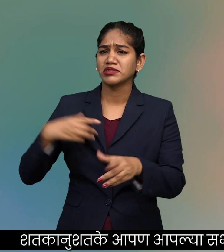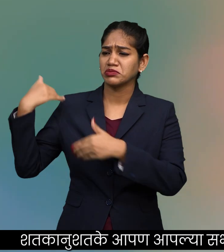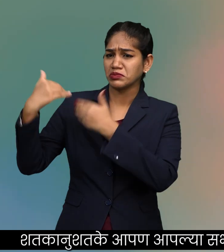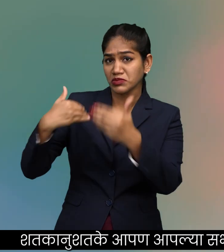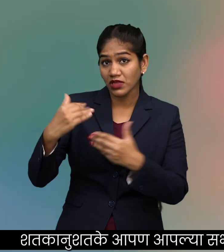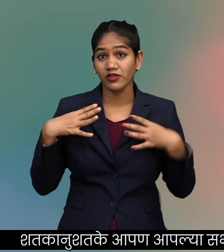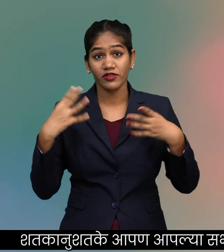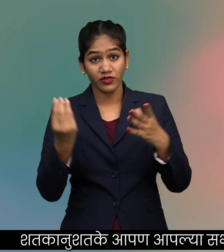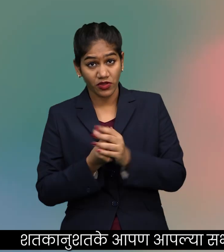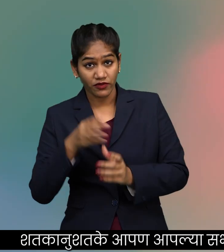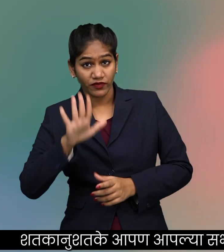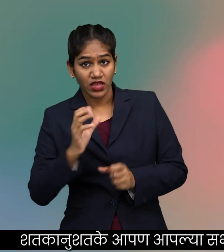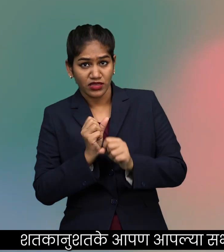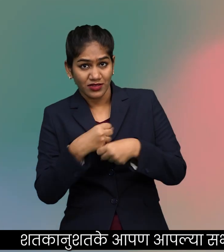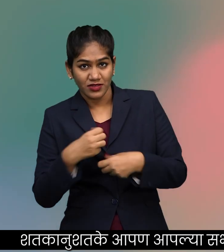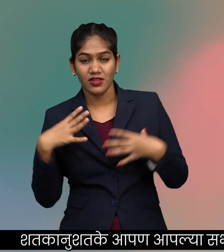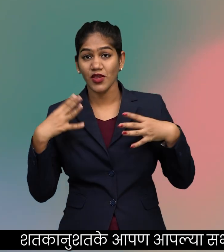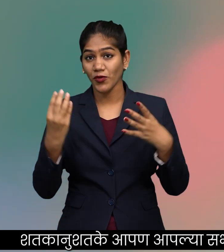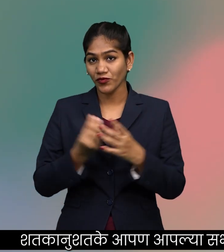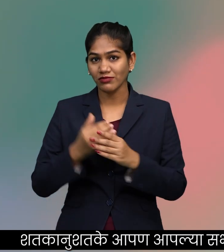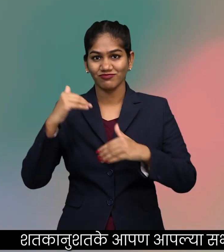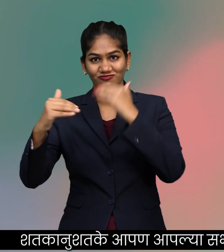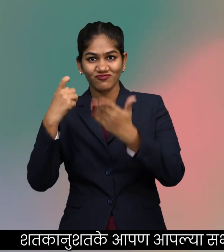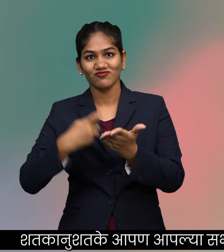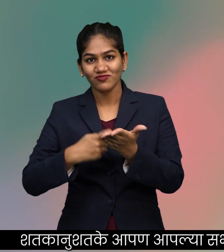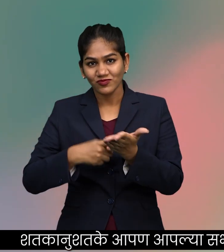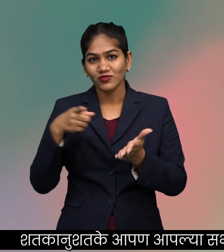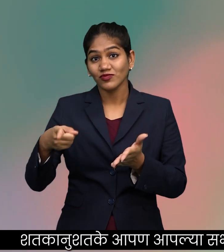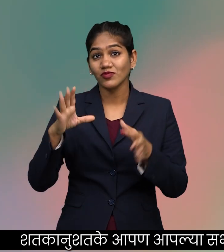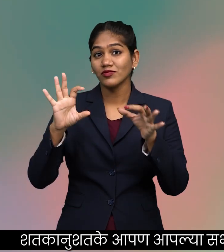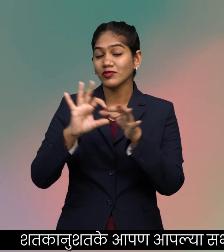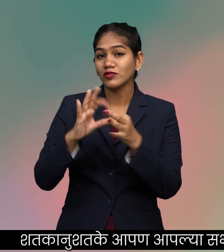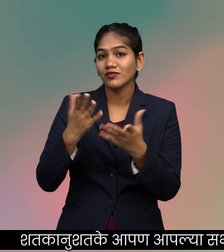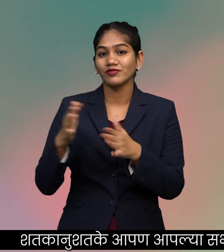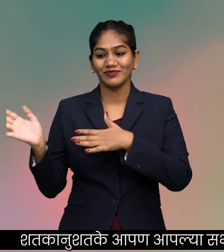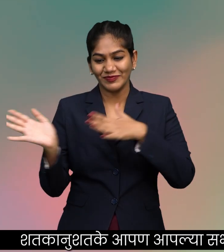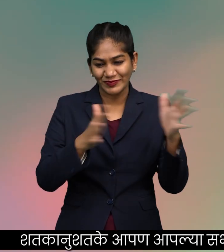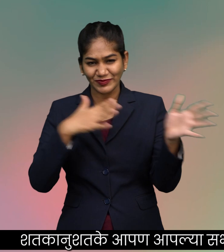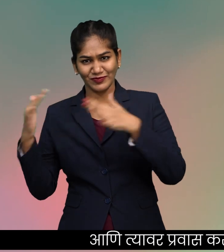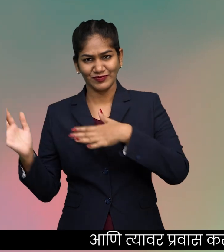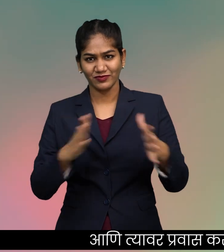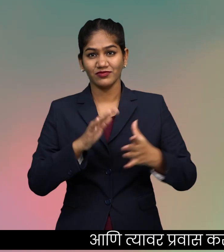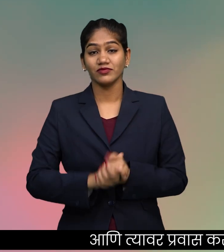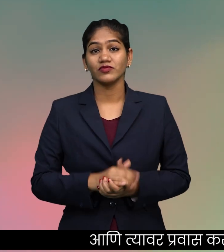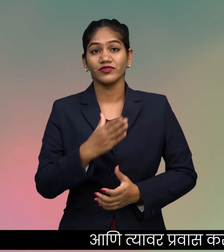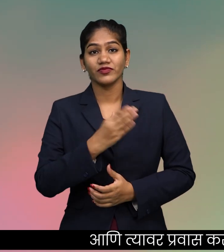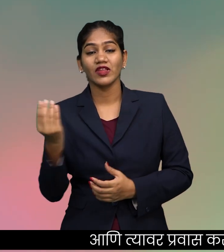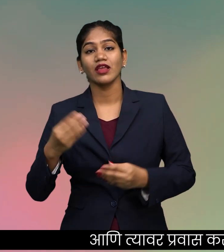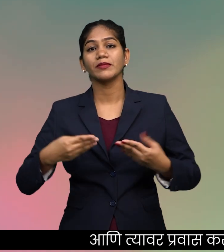शतकानुशतके आपण आपल्या सभ्यता आणि किनाऱ्यावर निर्माण केल्या आहेत आणि त्यावर प्रवास